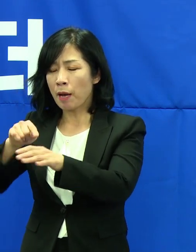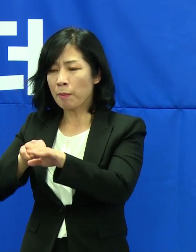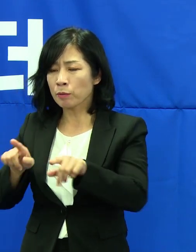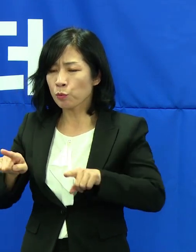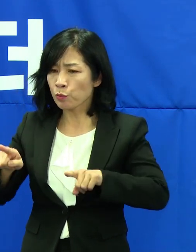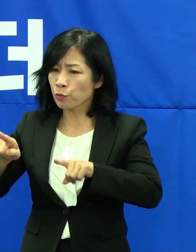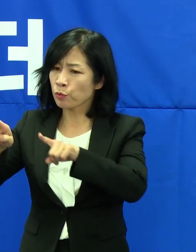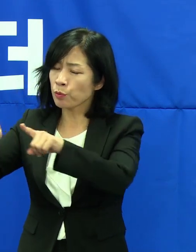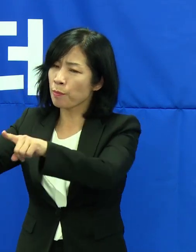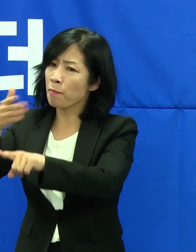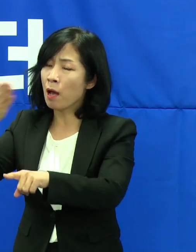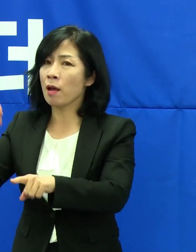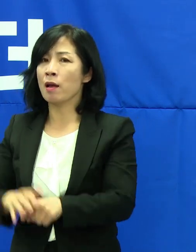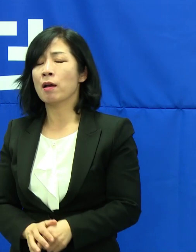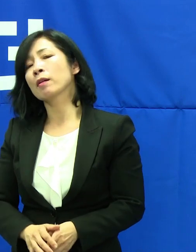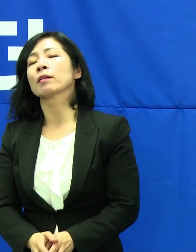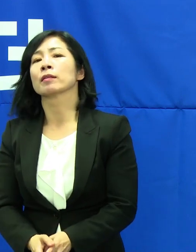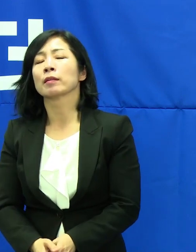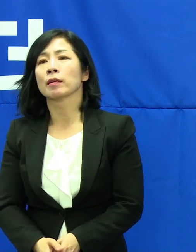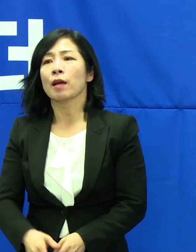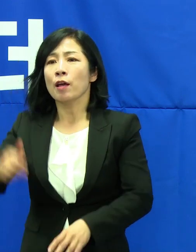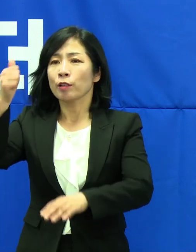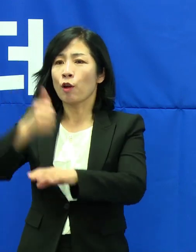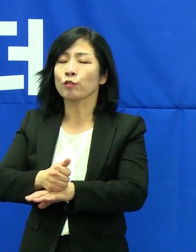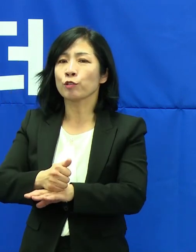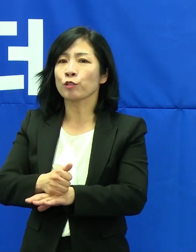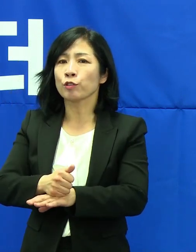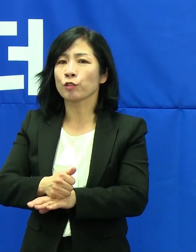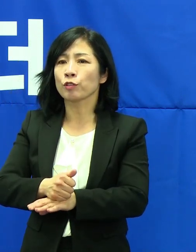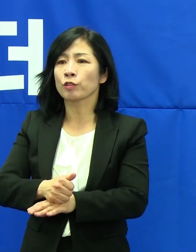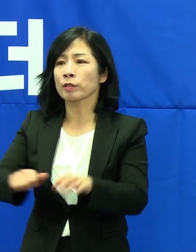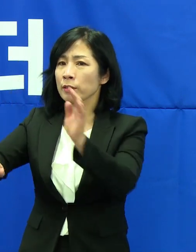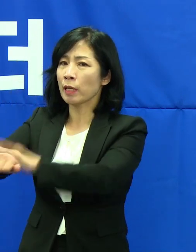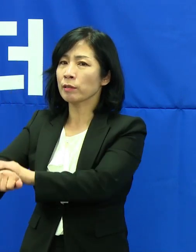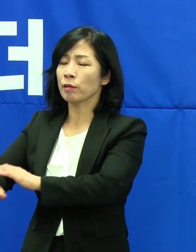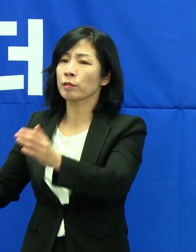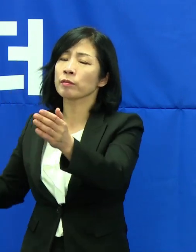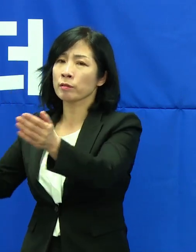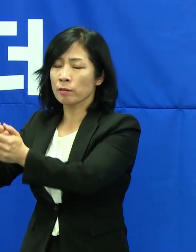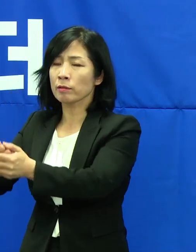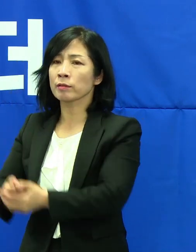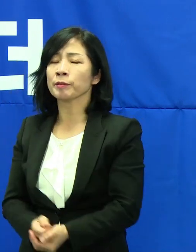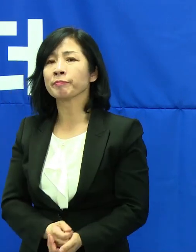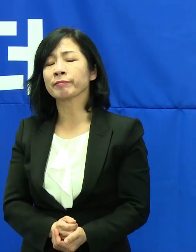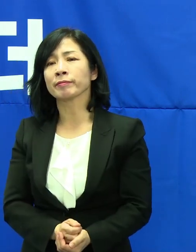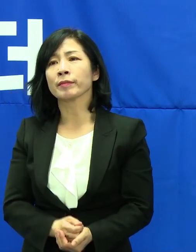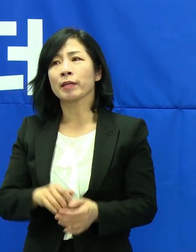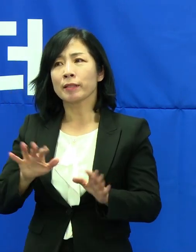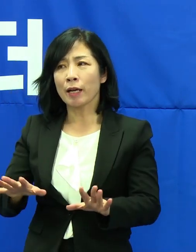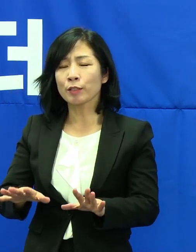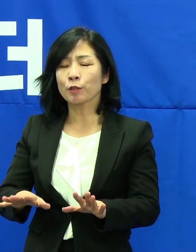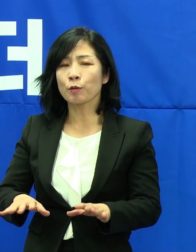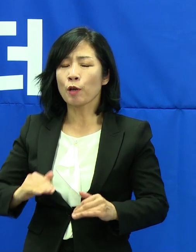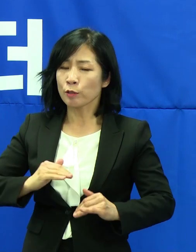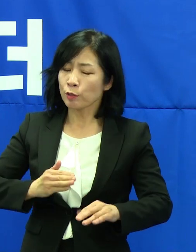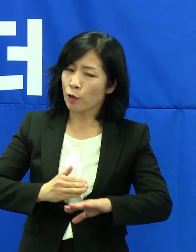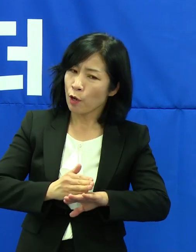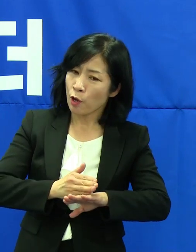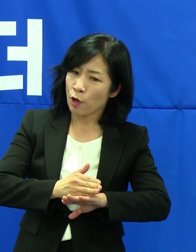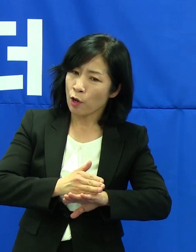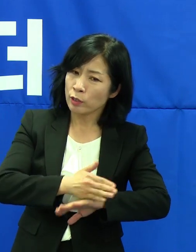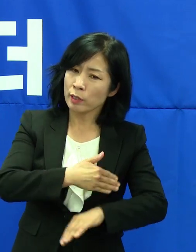없을까? 그래서 결국은 후자로 선택해서 이렇게 왔는데, 그러다 보니까 제가 속도를 조절하니까 시민